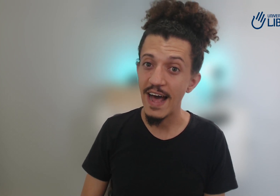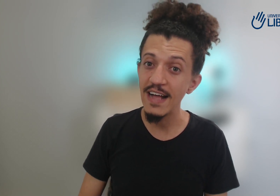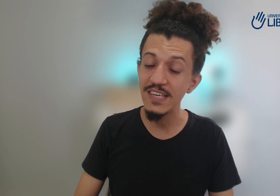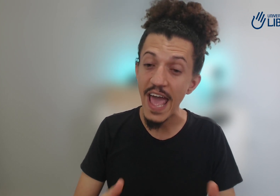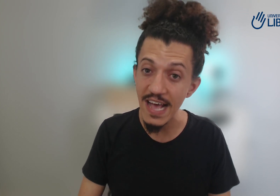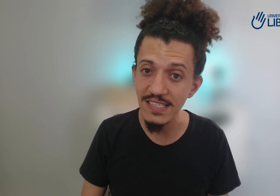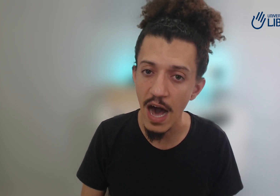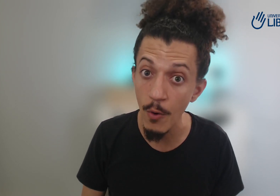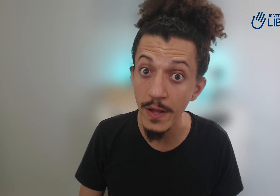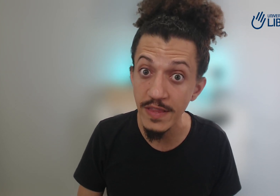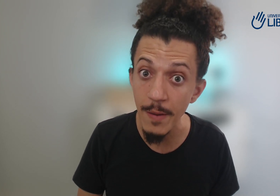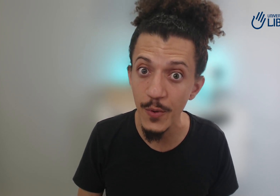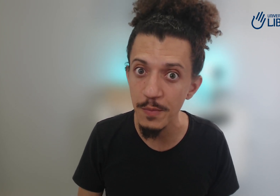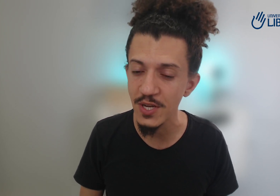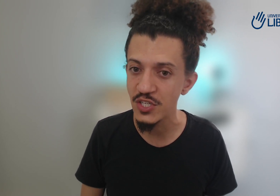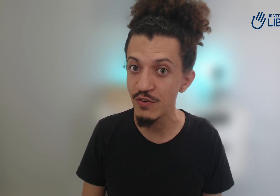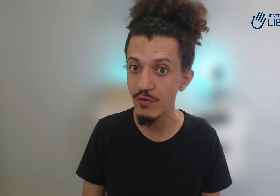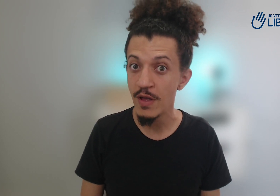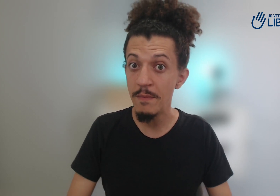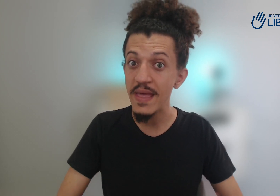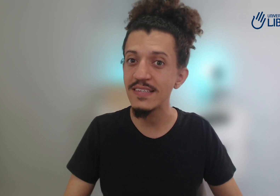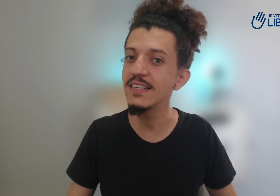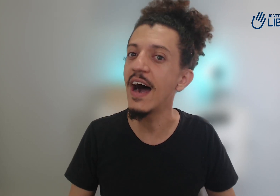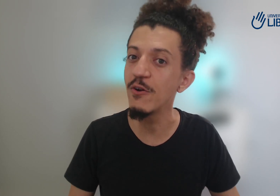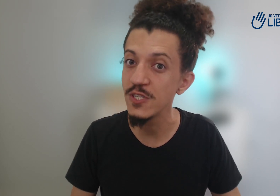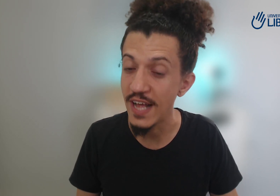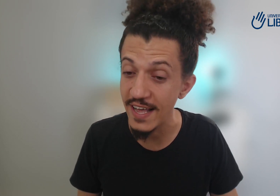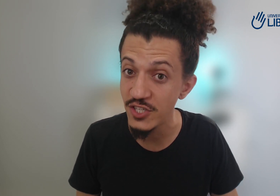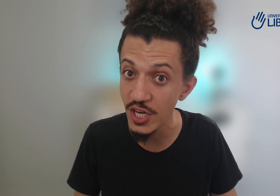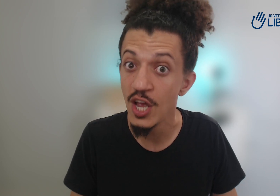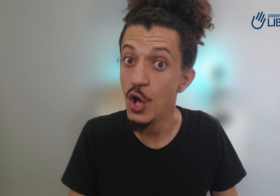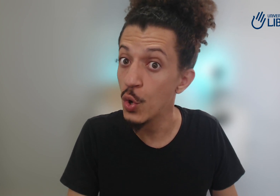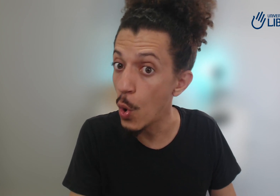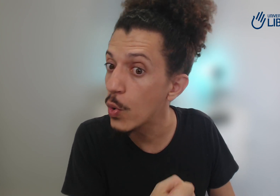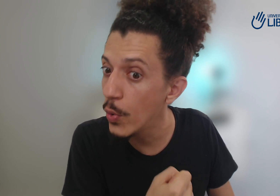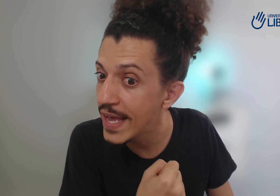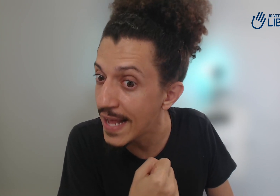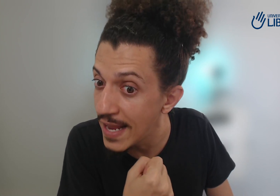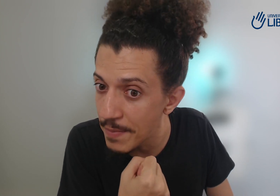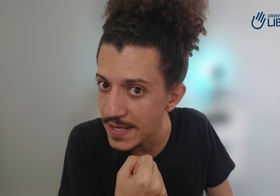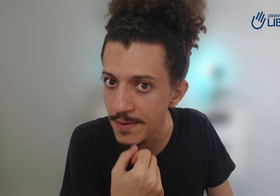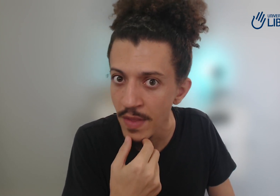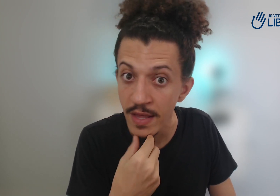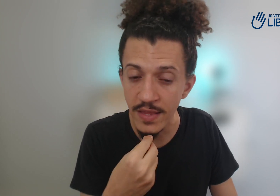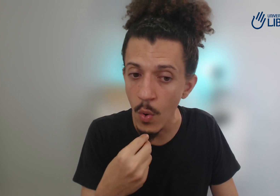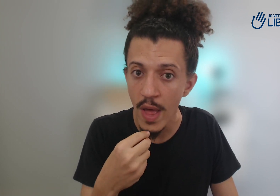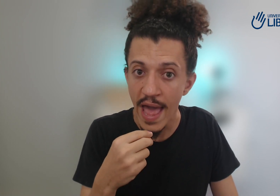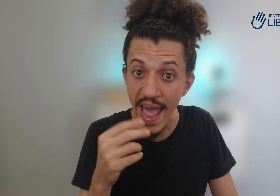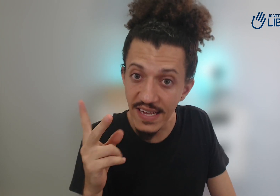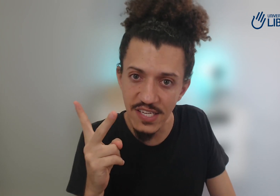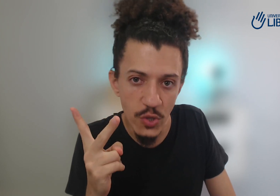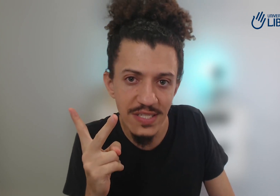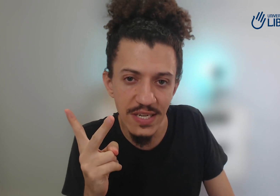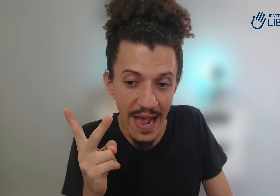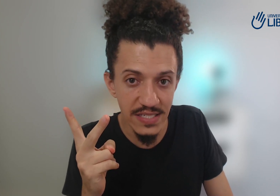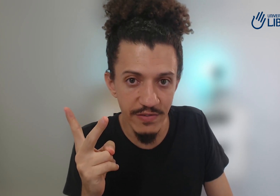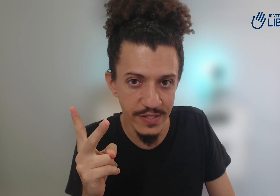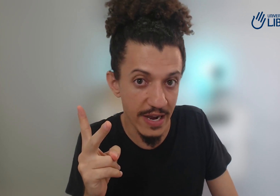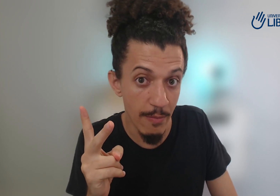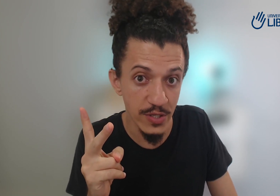verdade, essa aula tem por objetivo me ensinar os sinais de concluir na Libras. Então, esses dois sinais que você acabou de